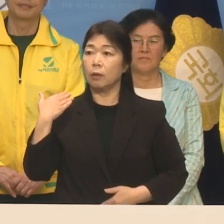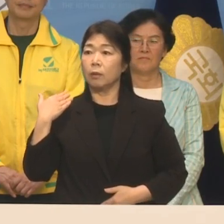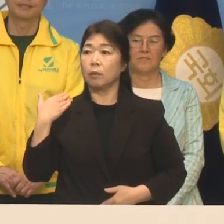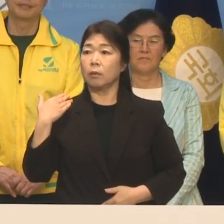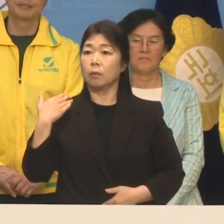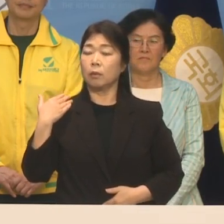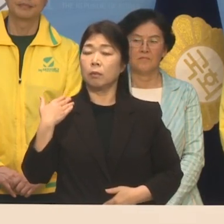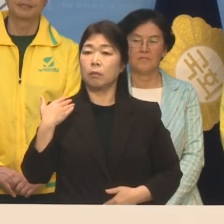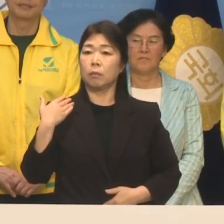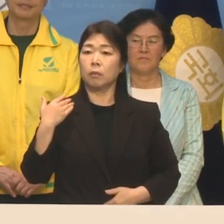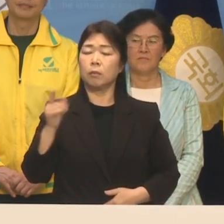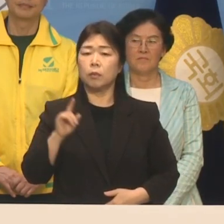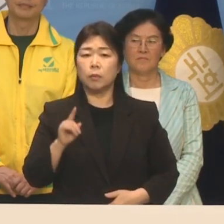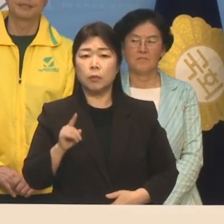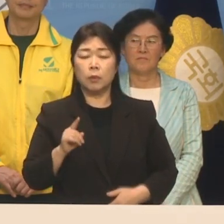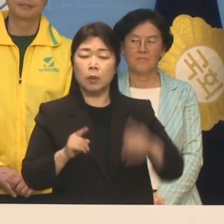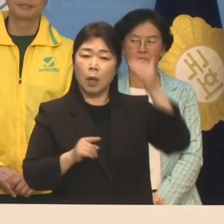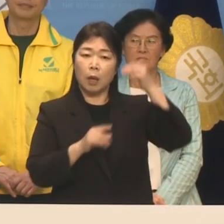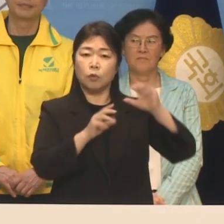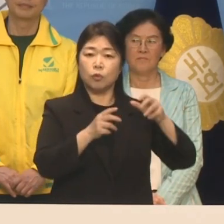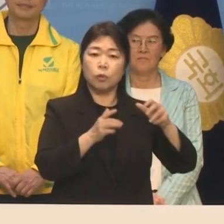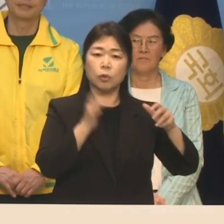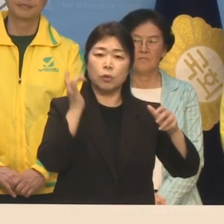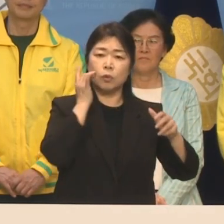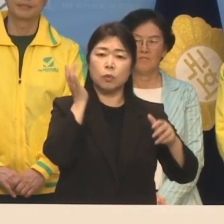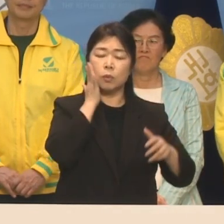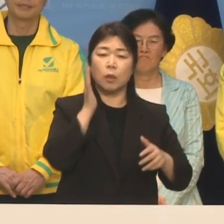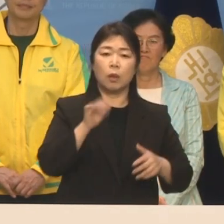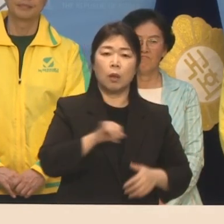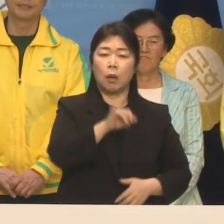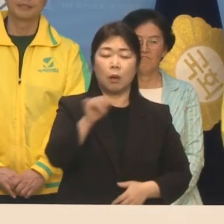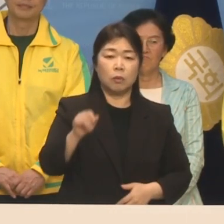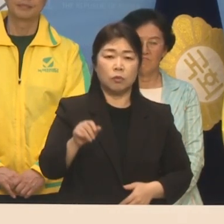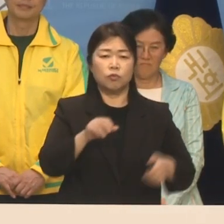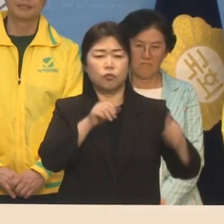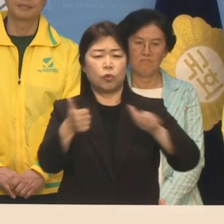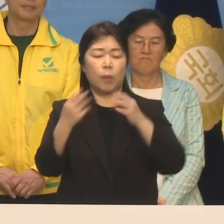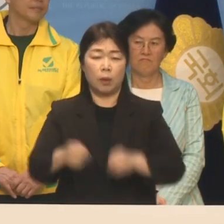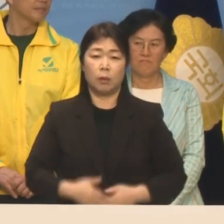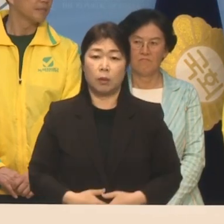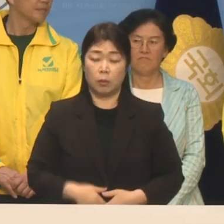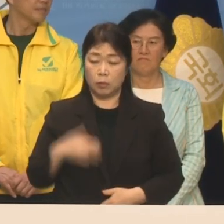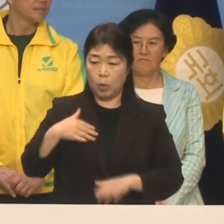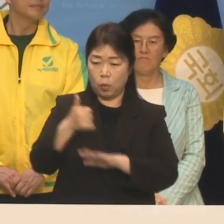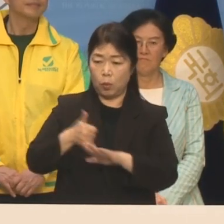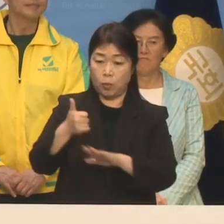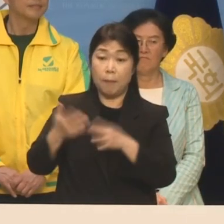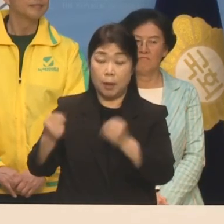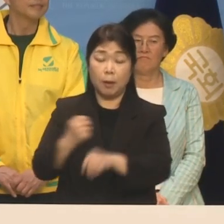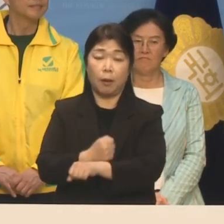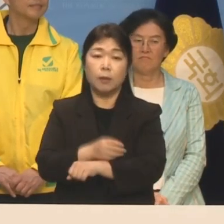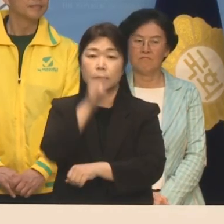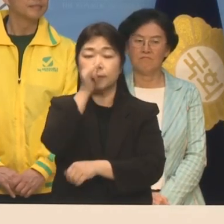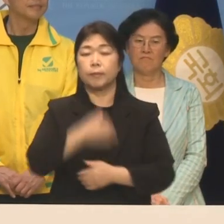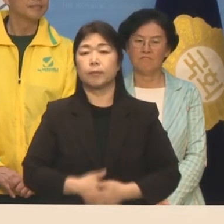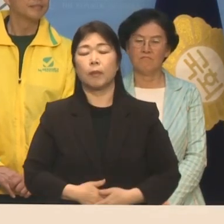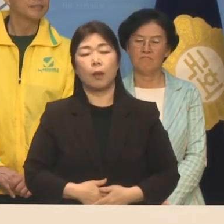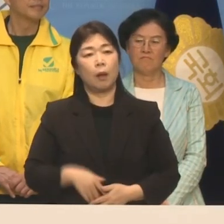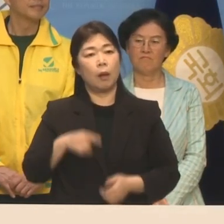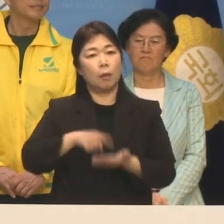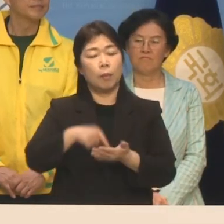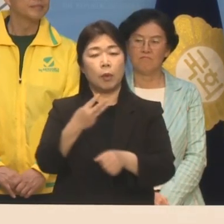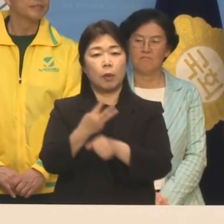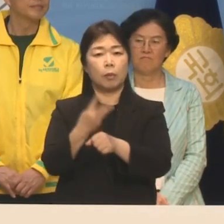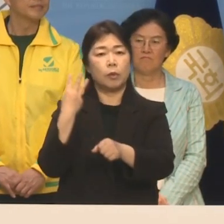벌 죽는 우리나라 꿀벌들이 너무 많이 죽습니다. 저희들도 농사가 꽤 많은데 한 3년 전에